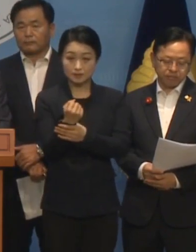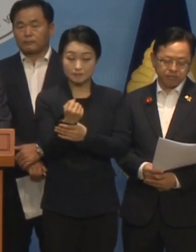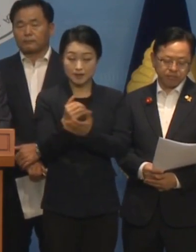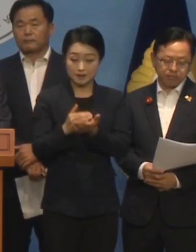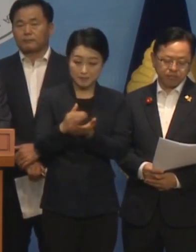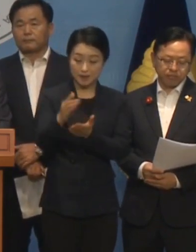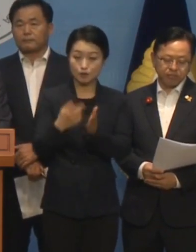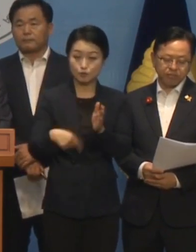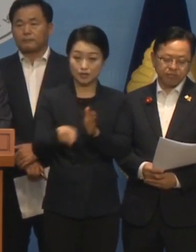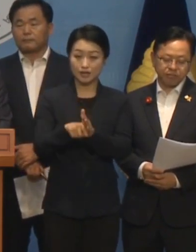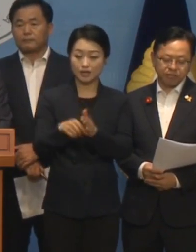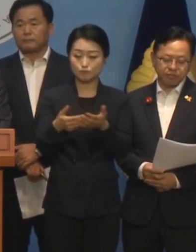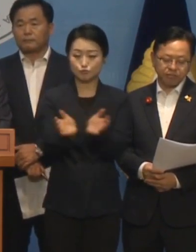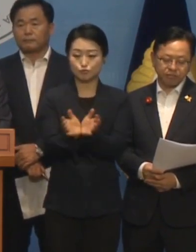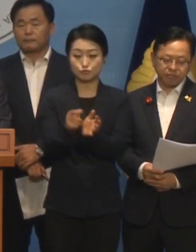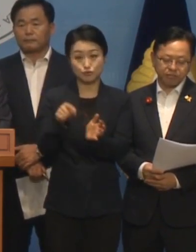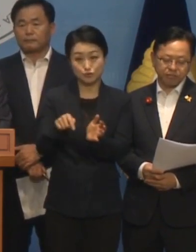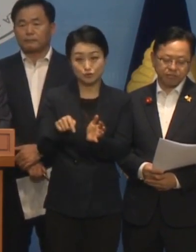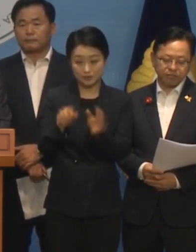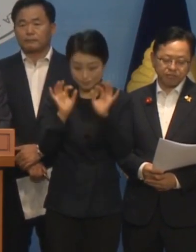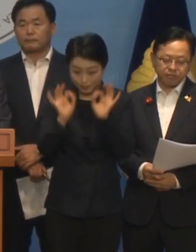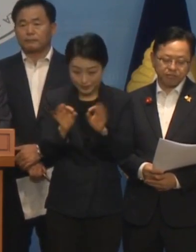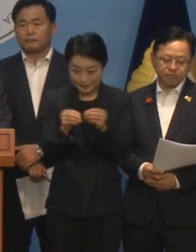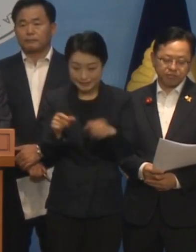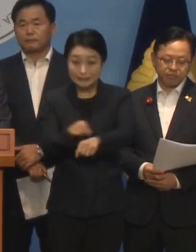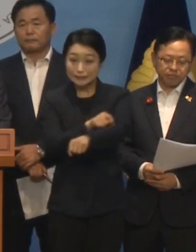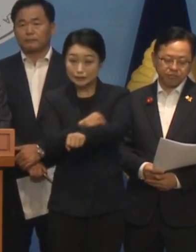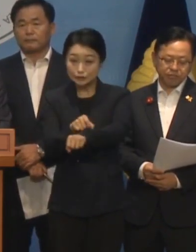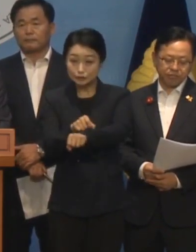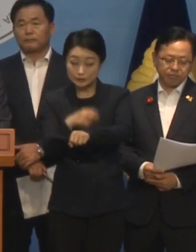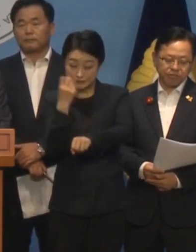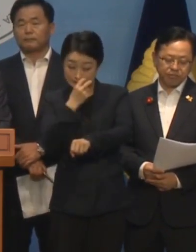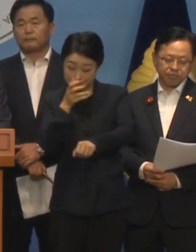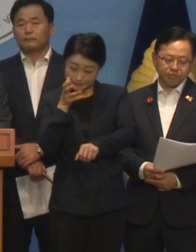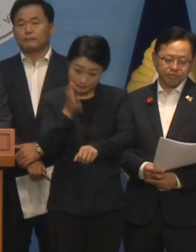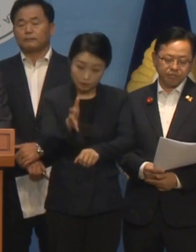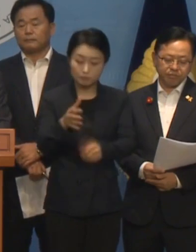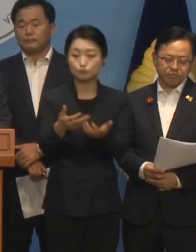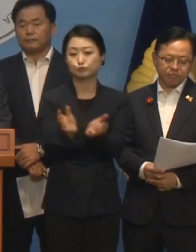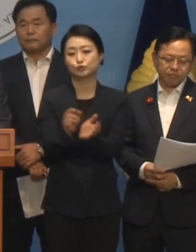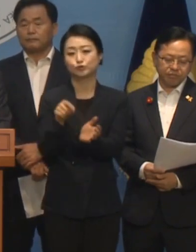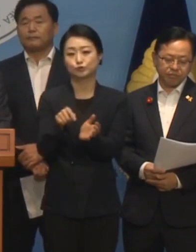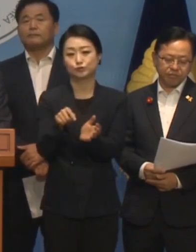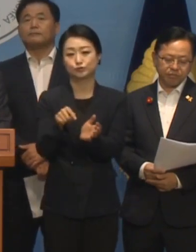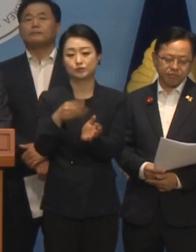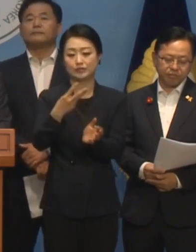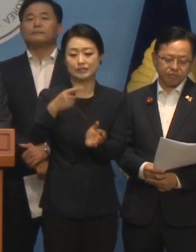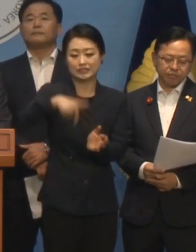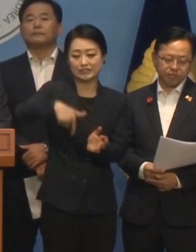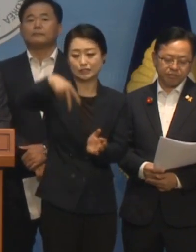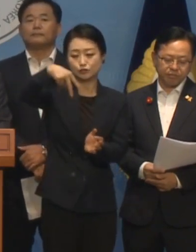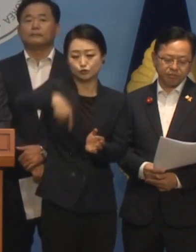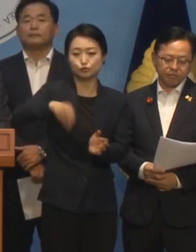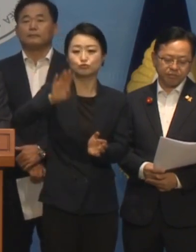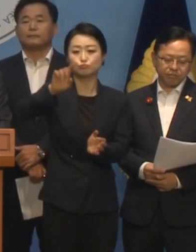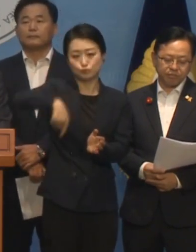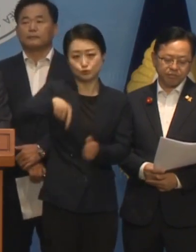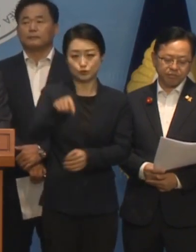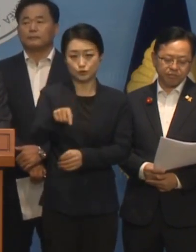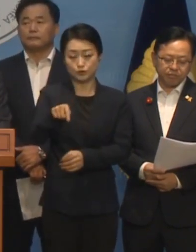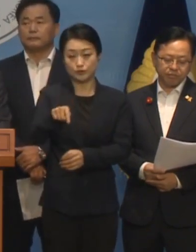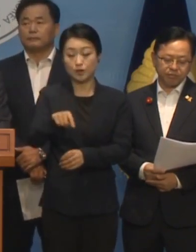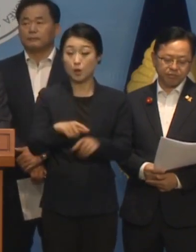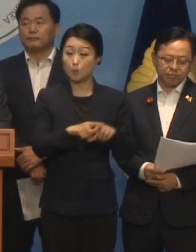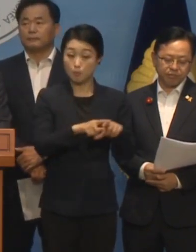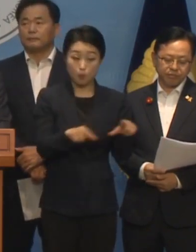명칭이 바뀌었으나 여전히 특수부로 더 익숙한 검찰 조직의 수사는 말 그대로 특수합니다.